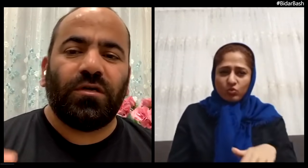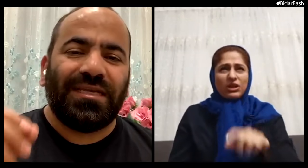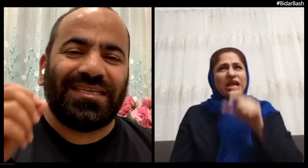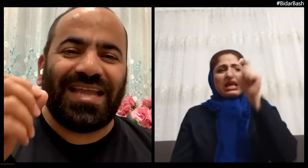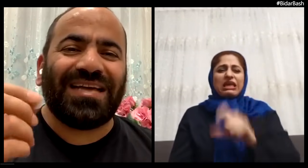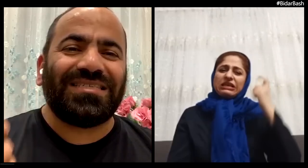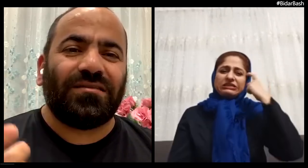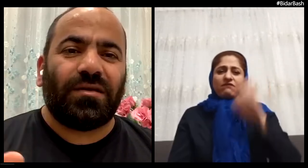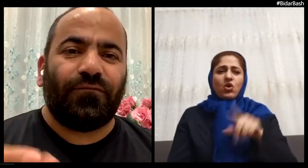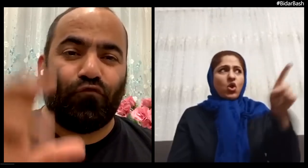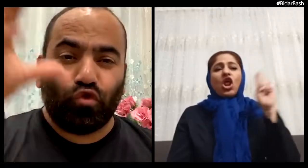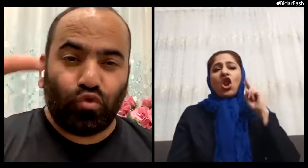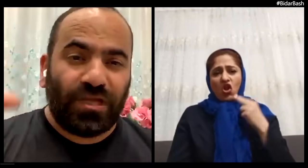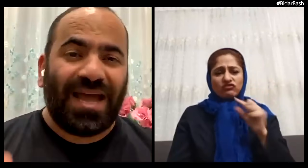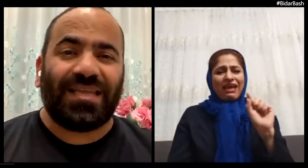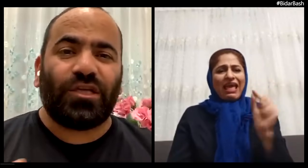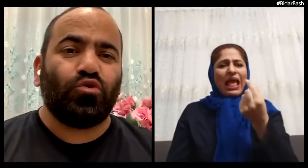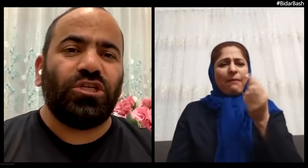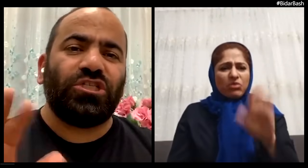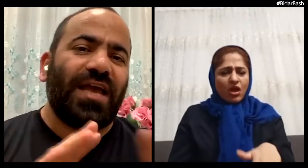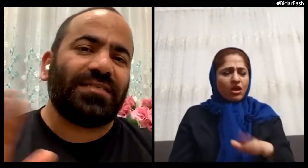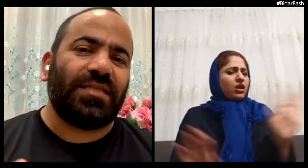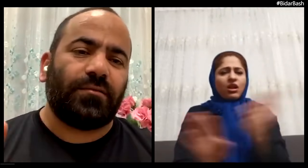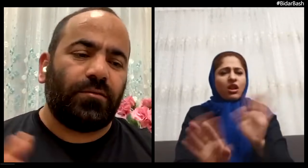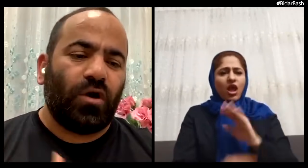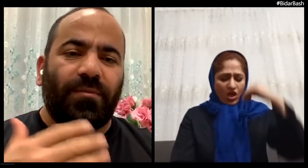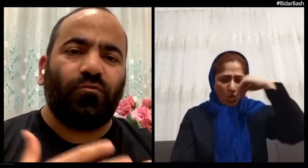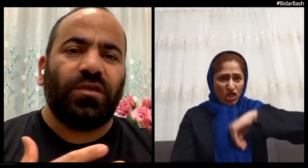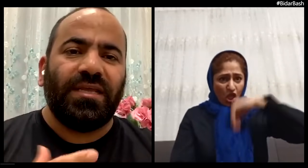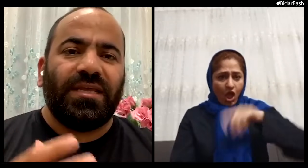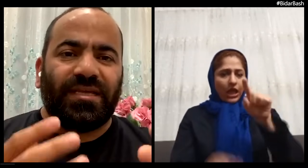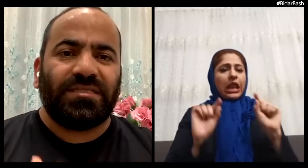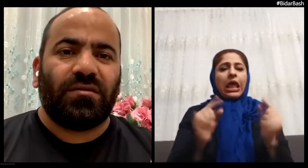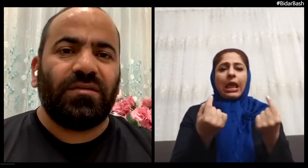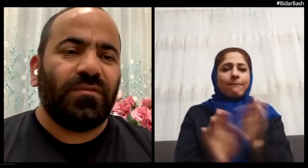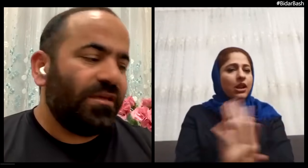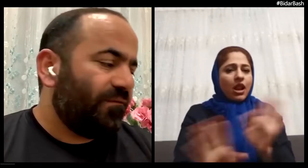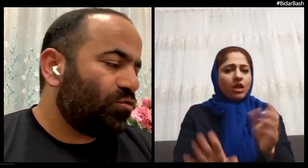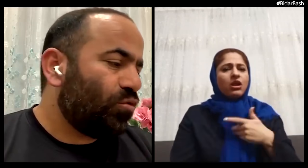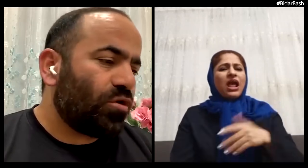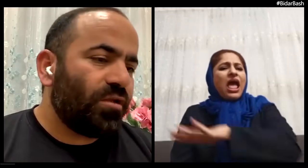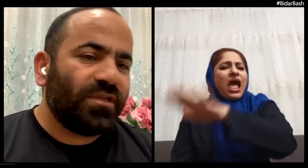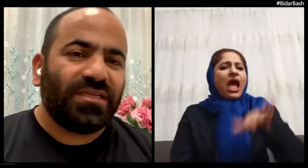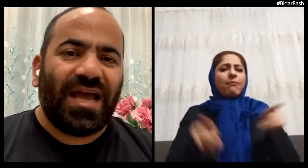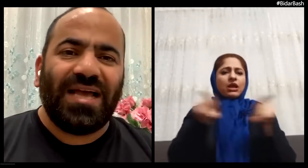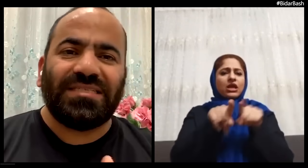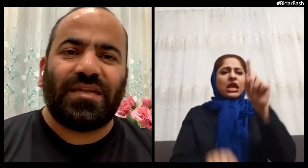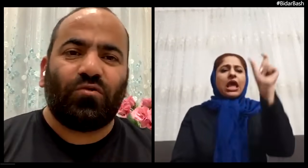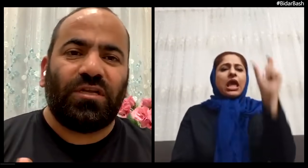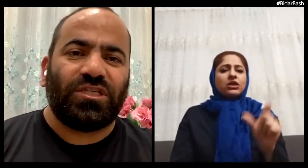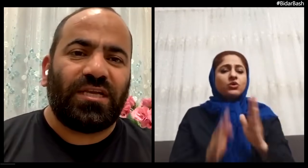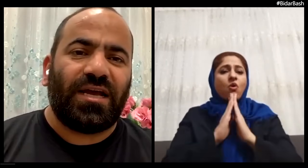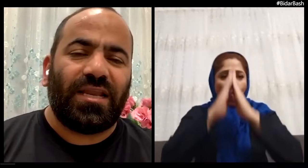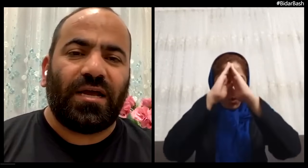اینها یه نقصی دارن. وجود حقیقیشون هیچ نقصی نداره. ما هممون انسانیم و تو قرآن میگه که